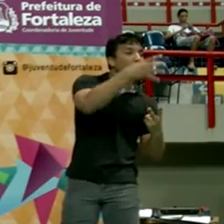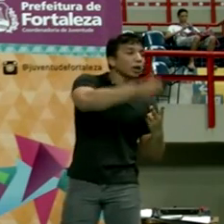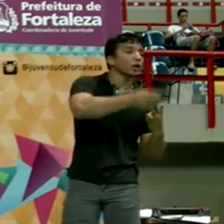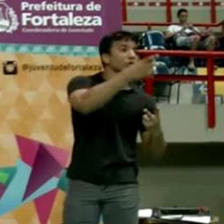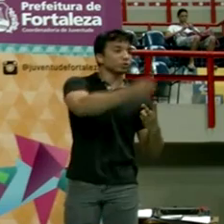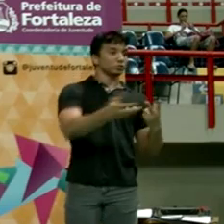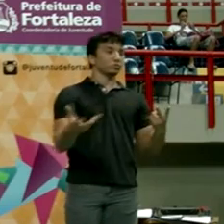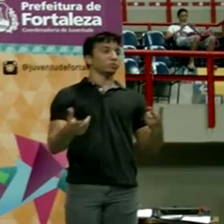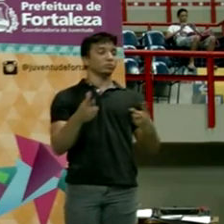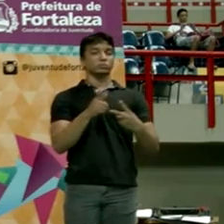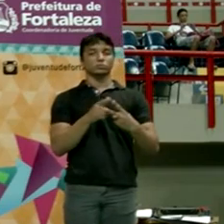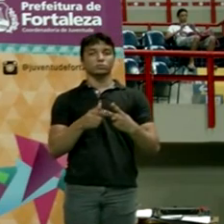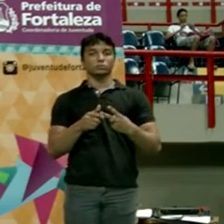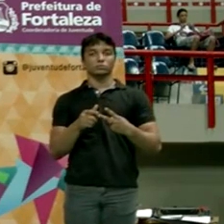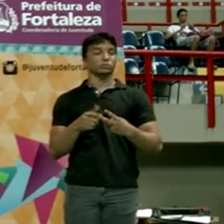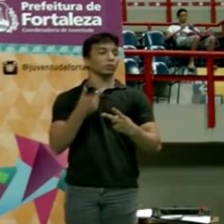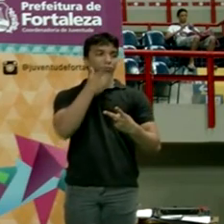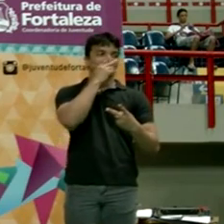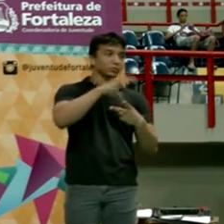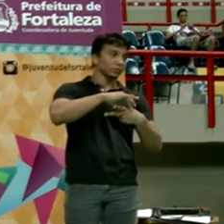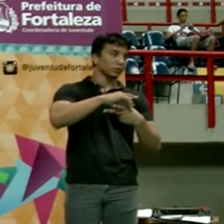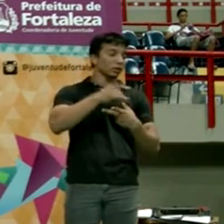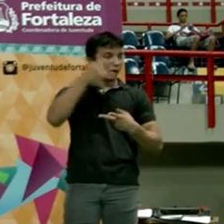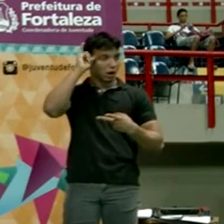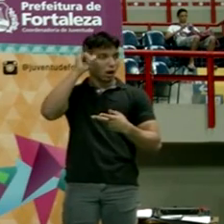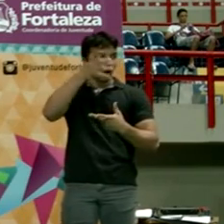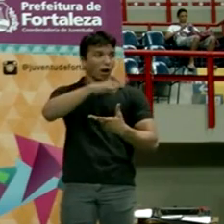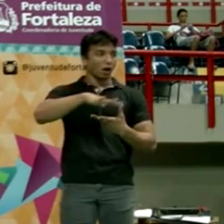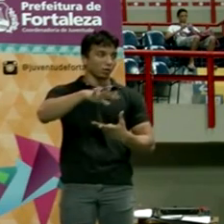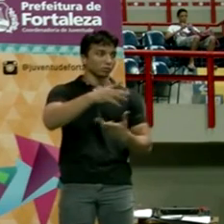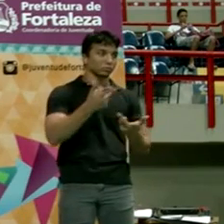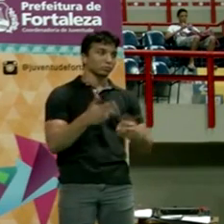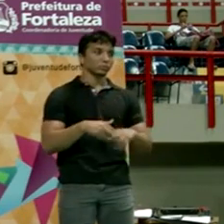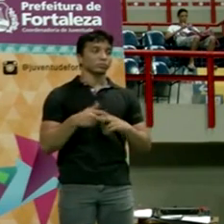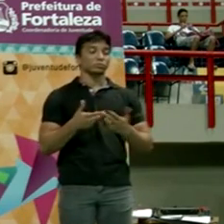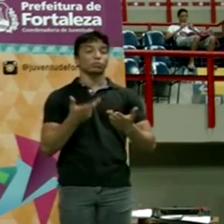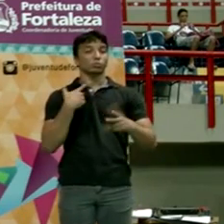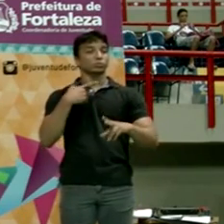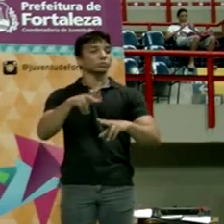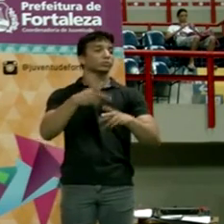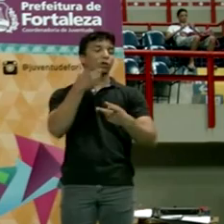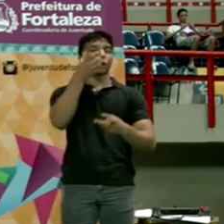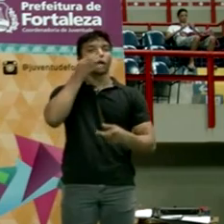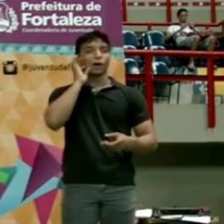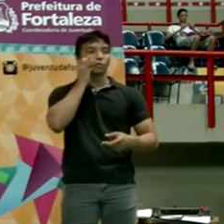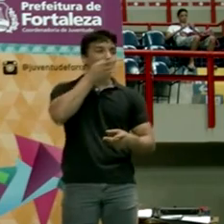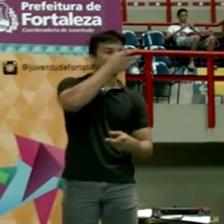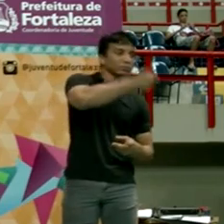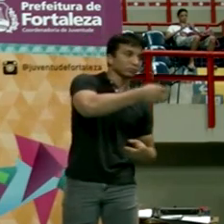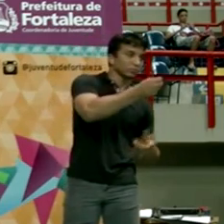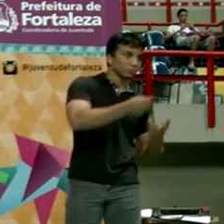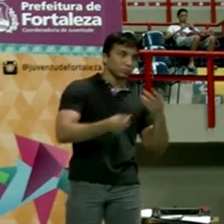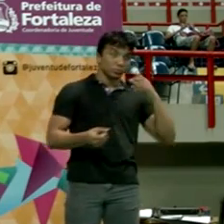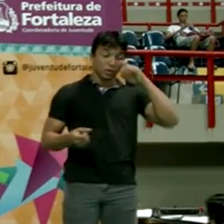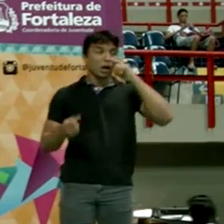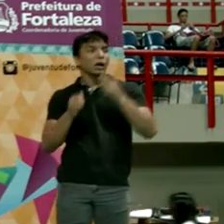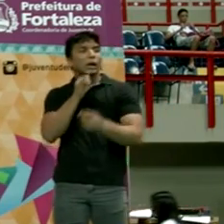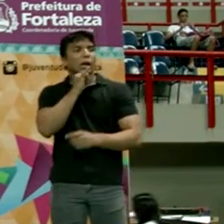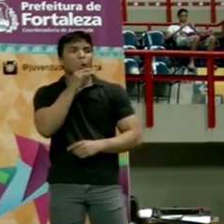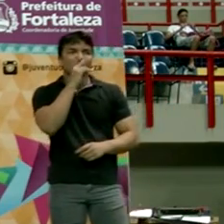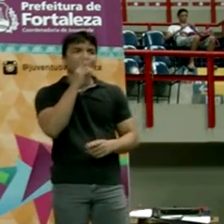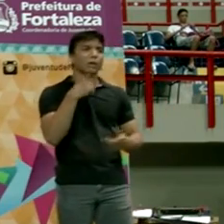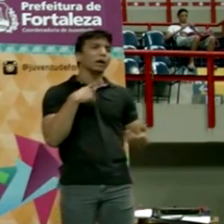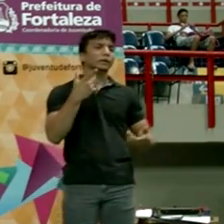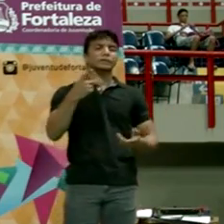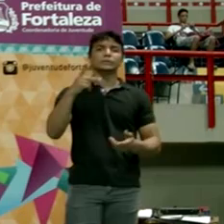grande produtor de gado. Por isso que era a República Café com Leite. Ora, se o